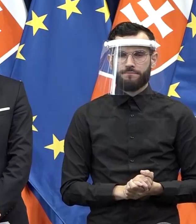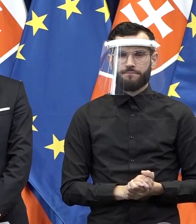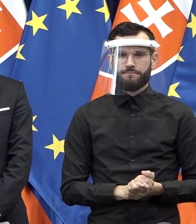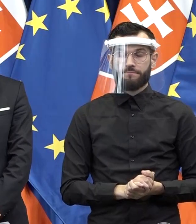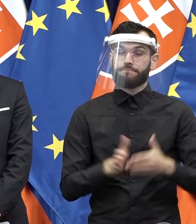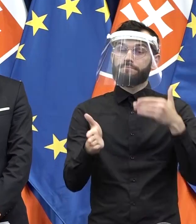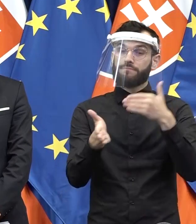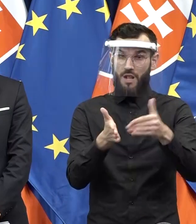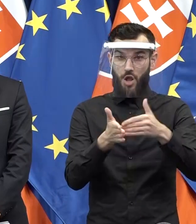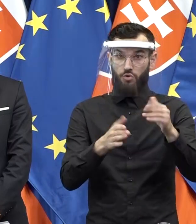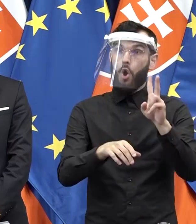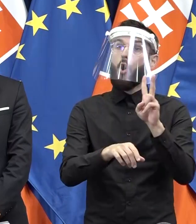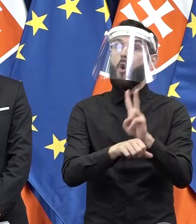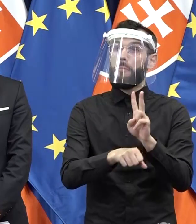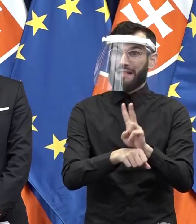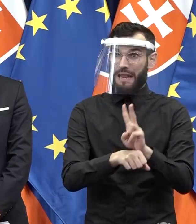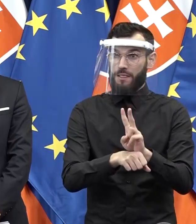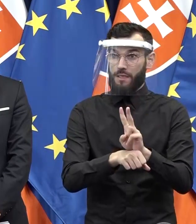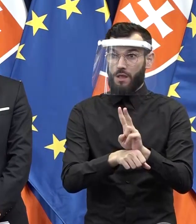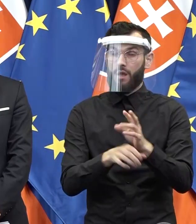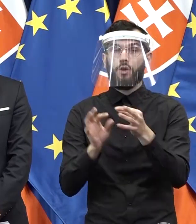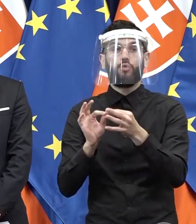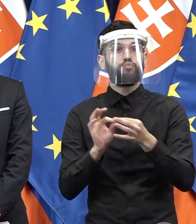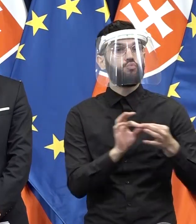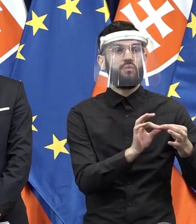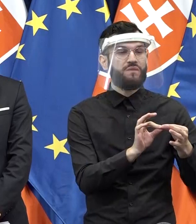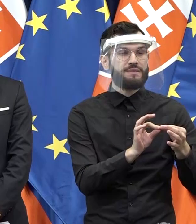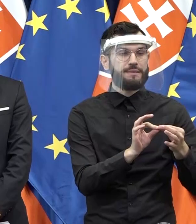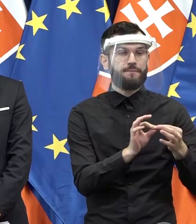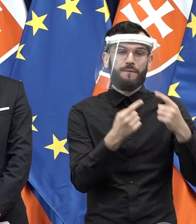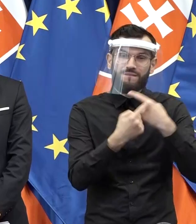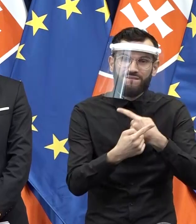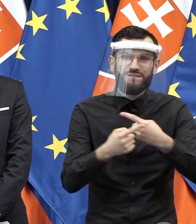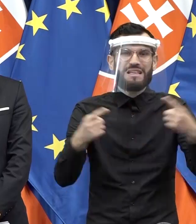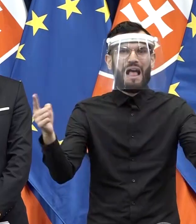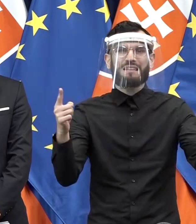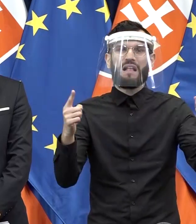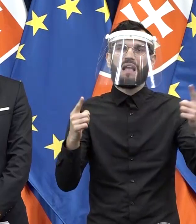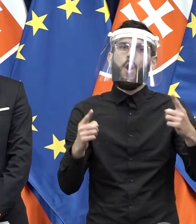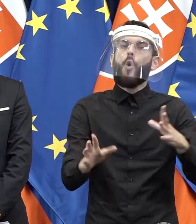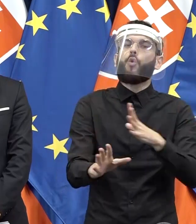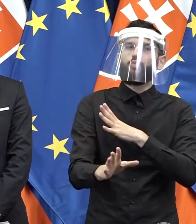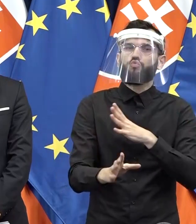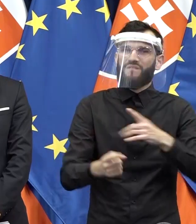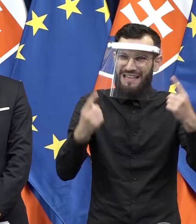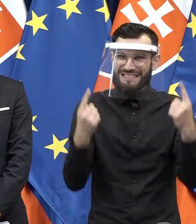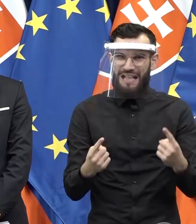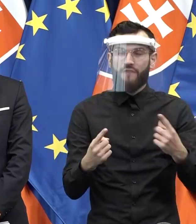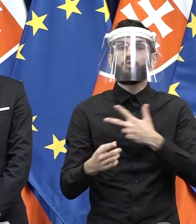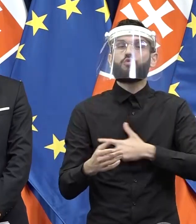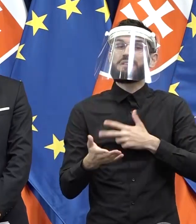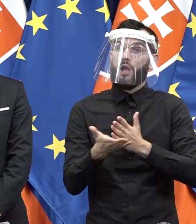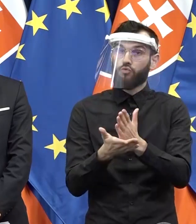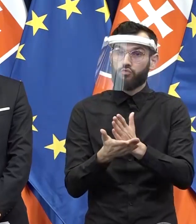Ďalšie opatrenie bude vyhlásený núdzový stav v zariadeniach sociálnych služieb, ktoré